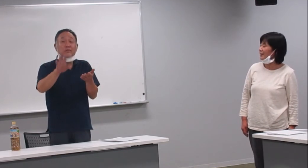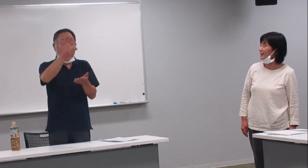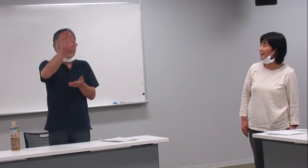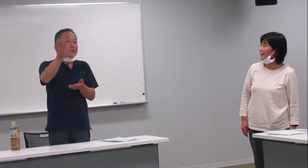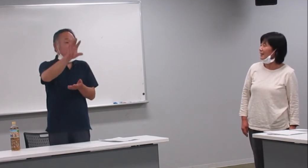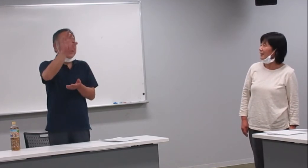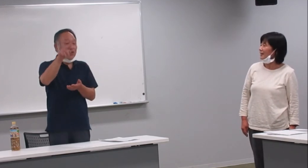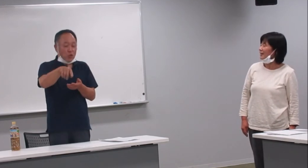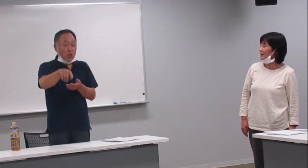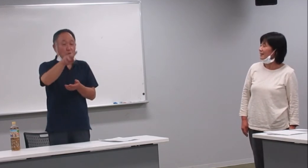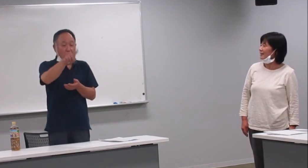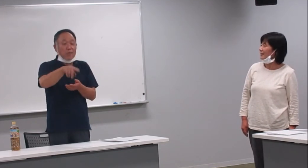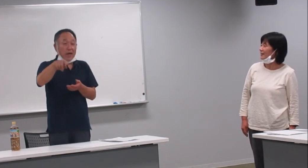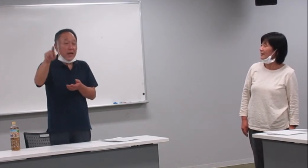あ、